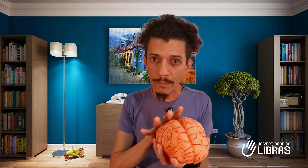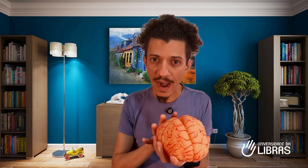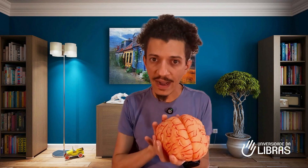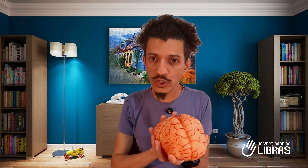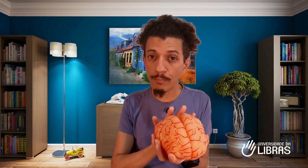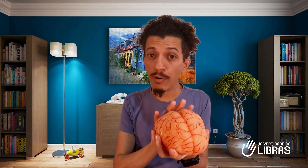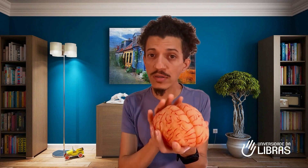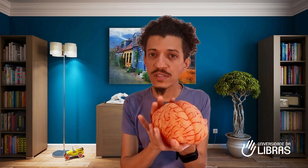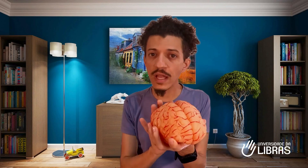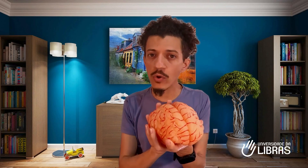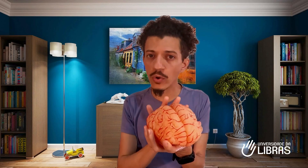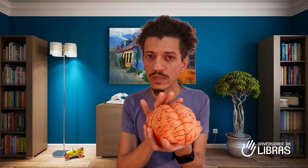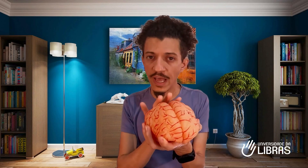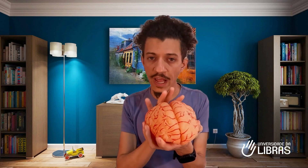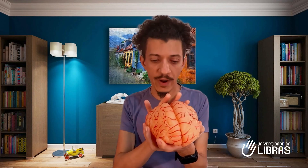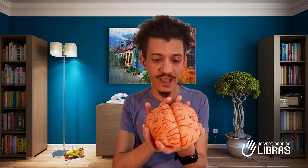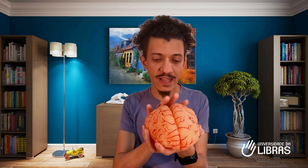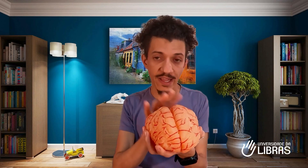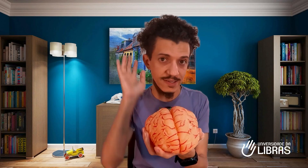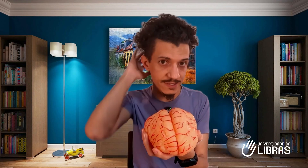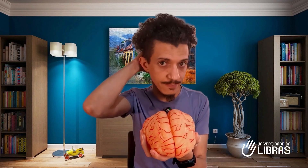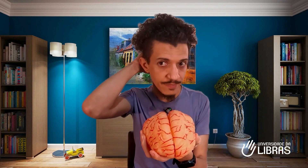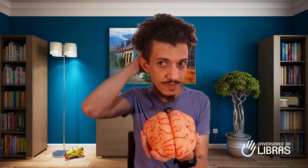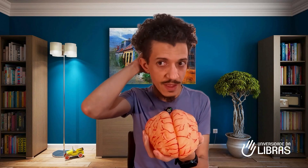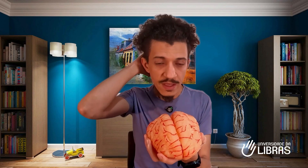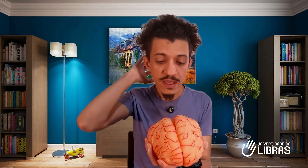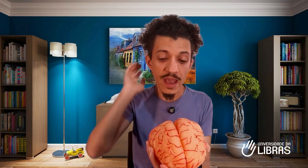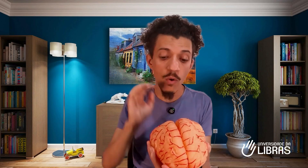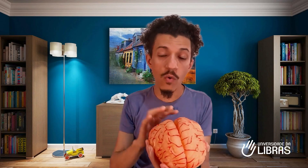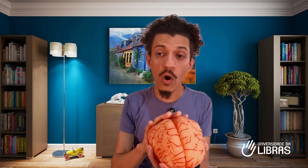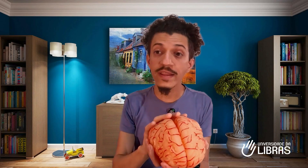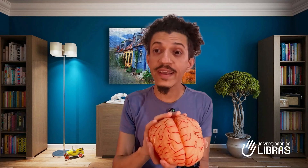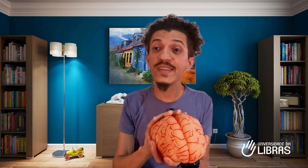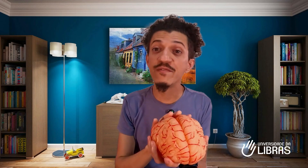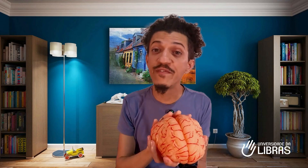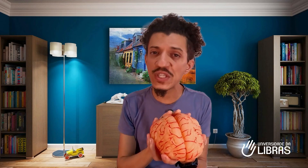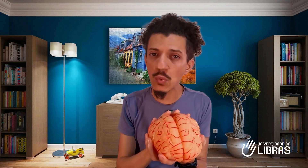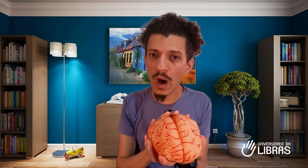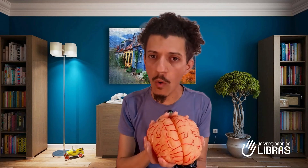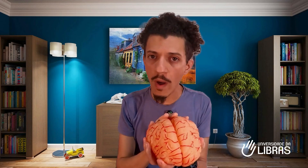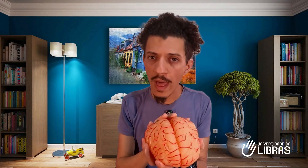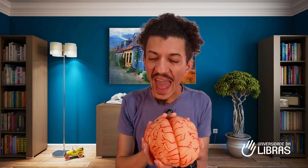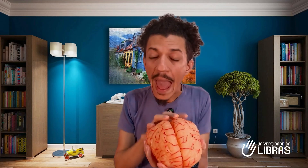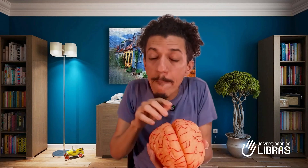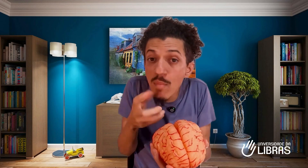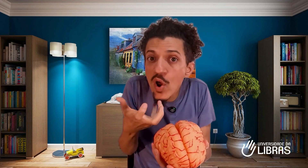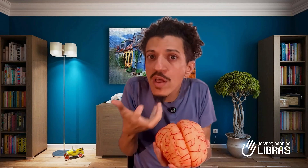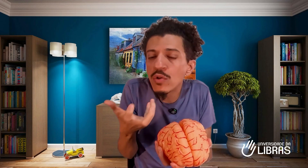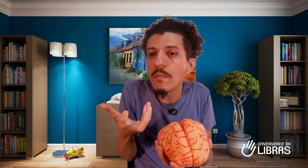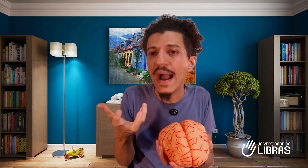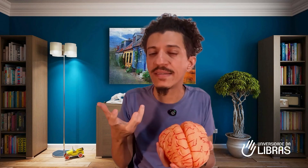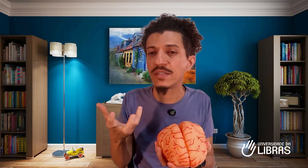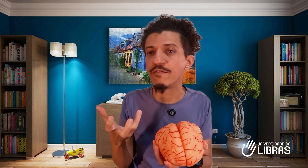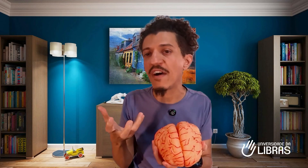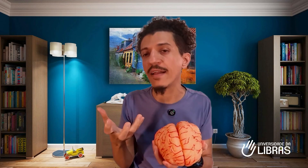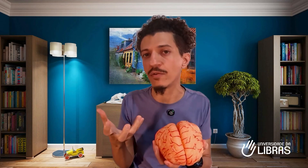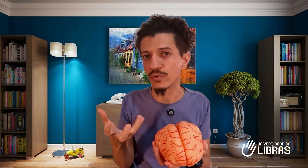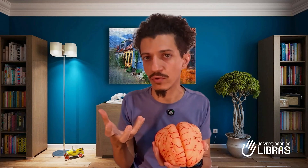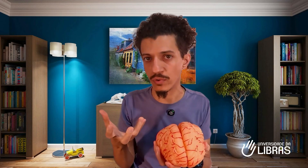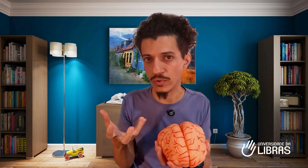parte posterior do cérebro, aqui atrás, que é o córtex visual, é muito mais ativada nos surdos.